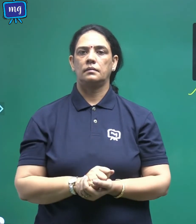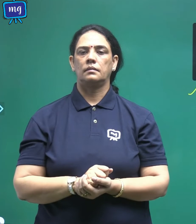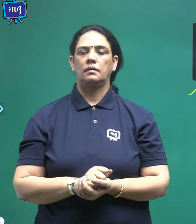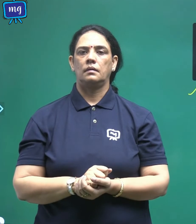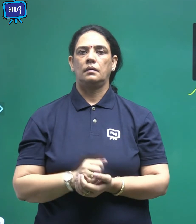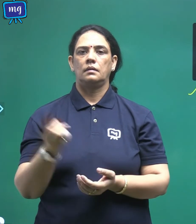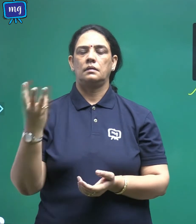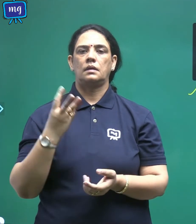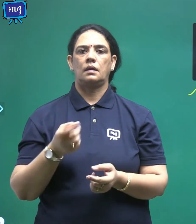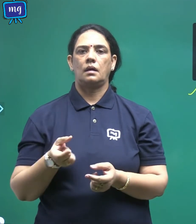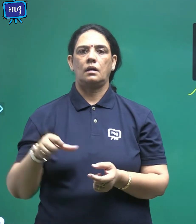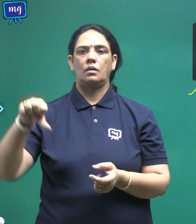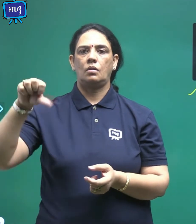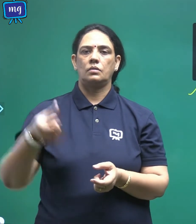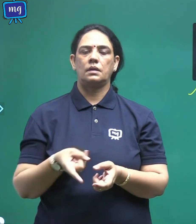संख्या 9 से